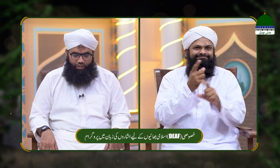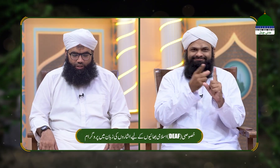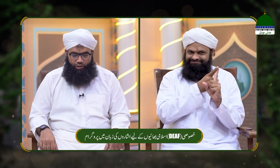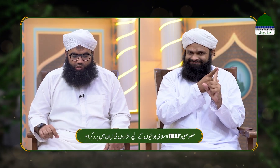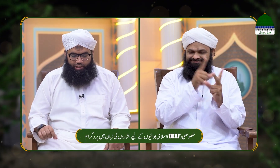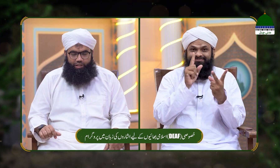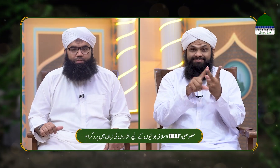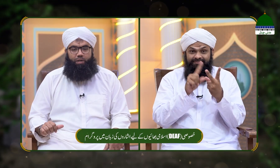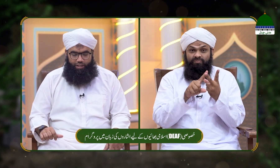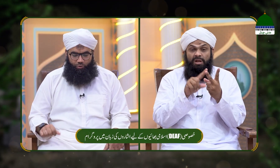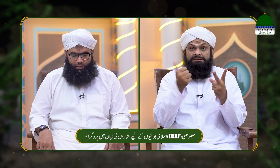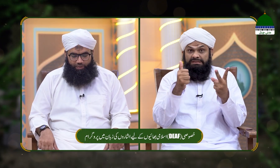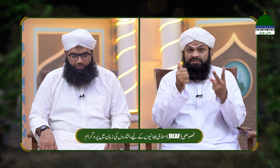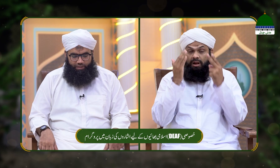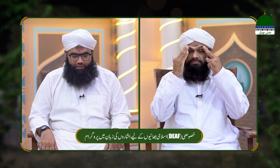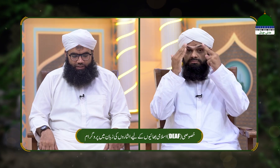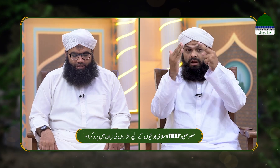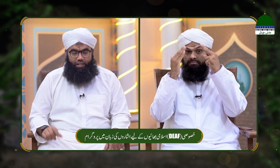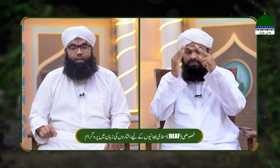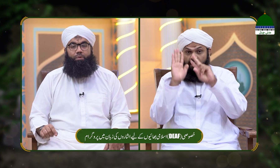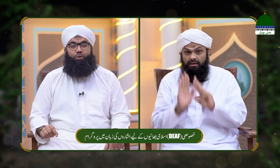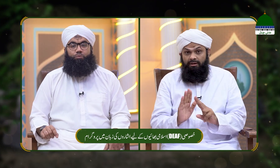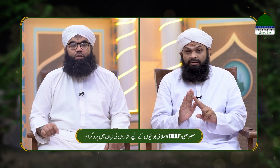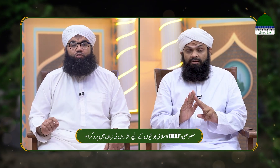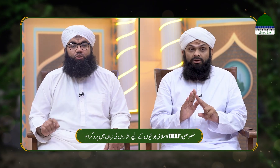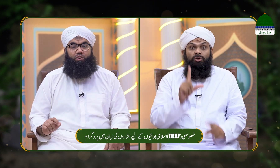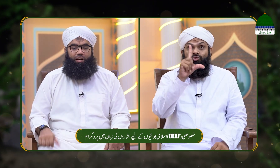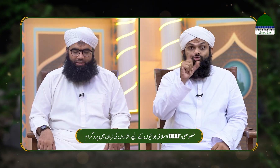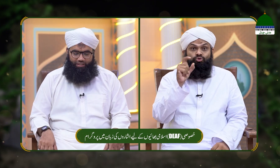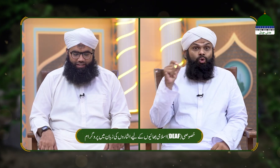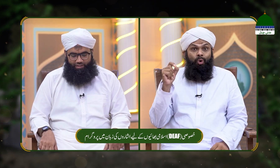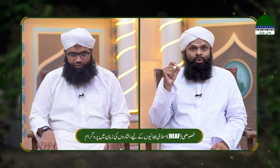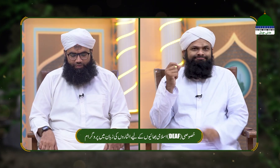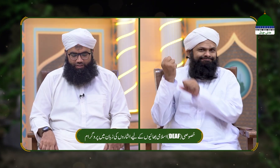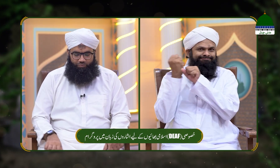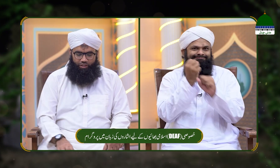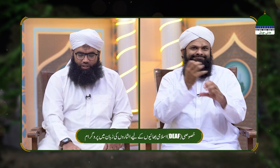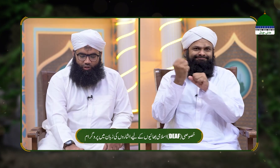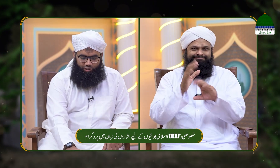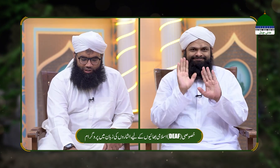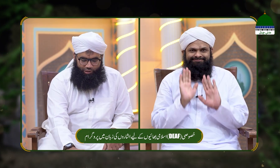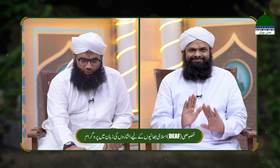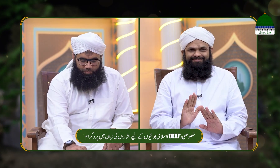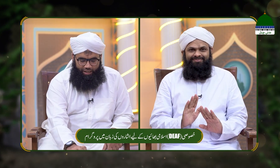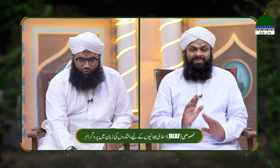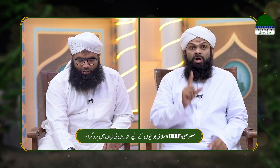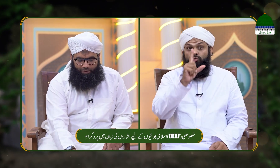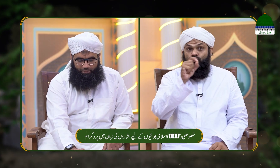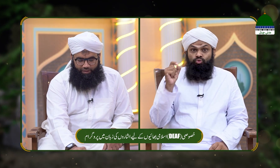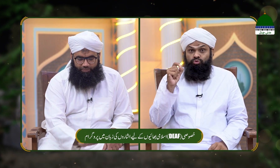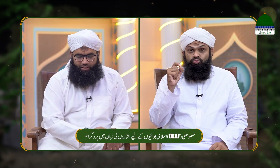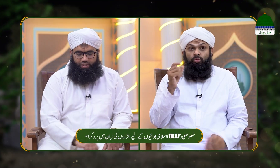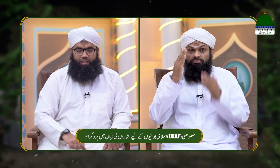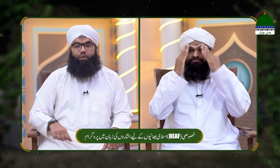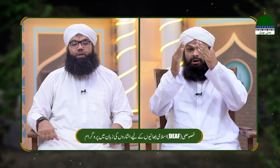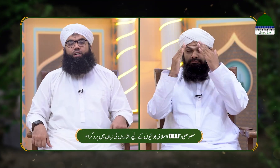ہے، اور جس نے 10 بار درود پاک پڑھا اللہ پاک اس پر 100 رحمتیں نازل فرماتا ہے، اور جس نے 100 بار درود پاک